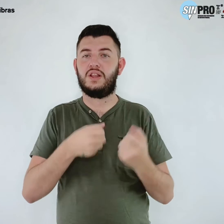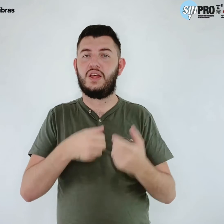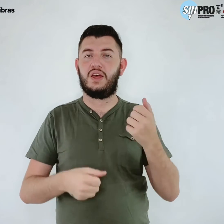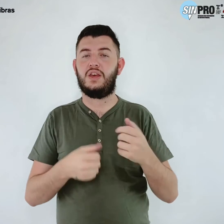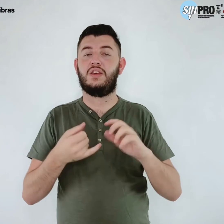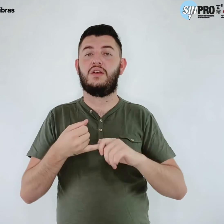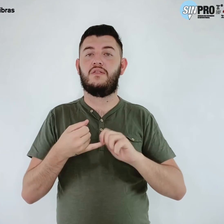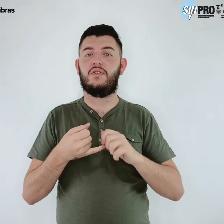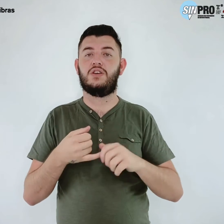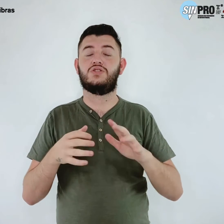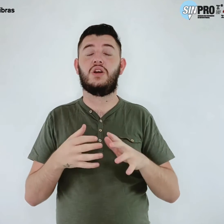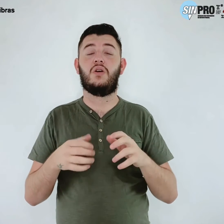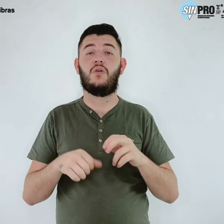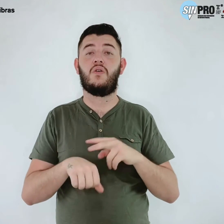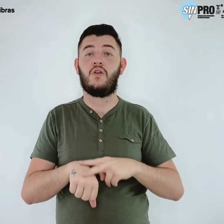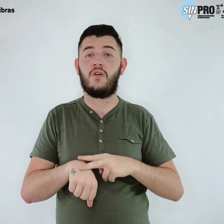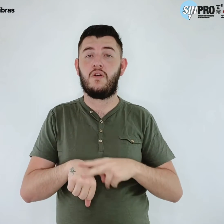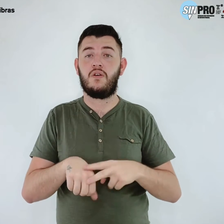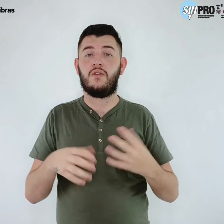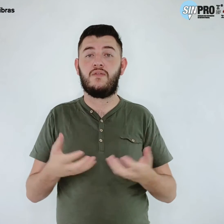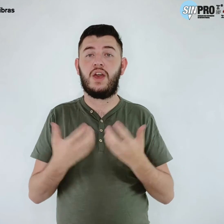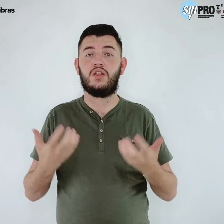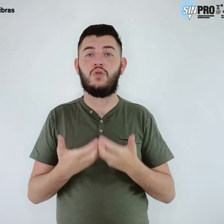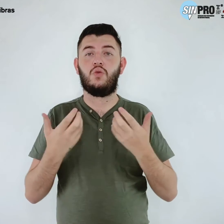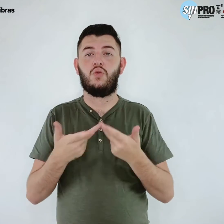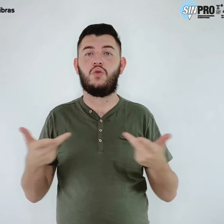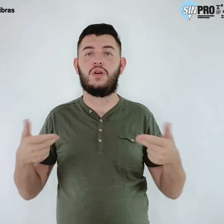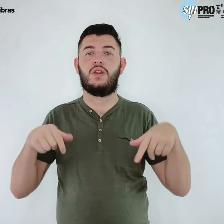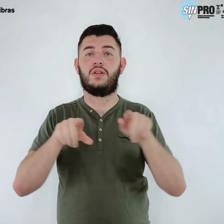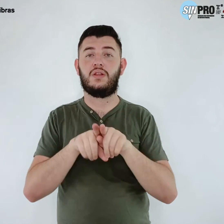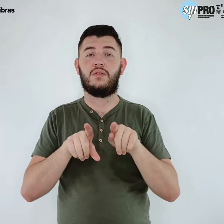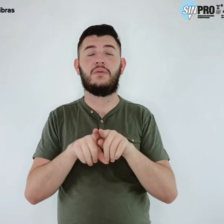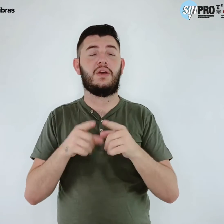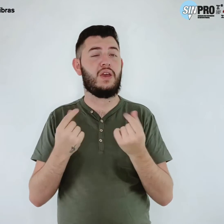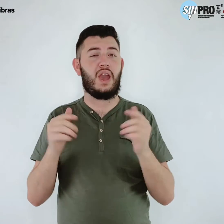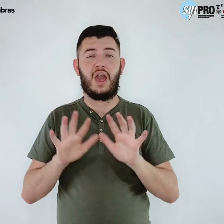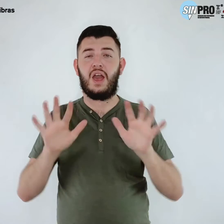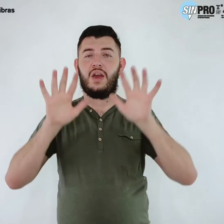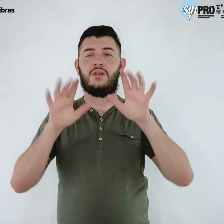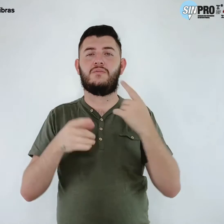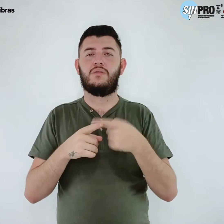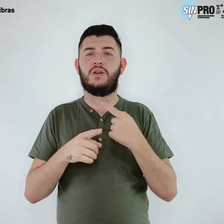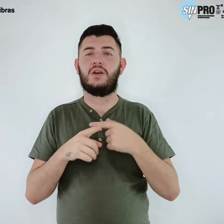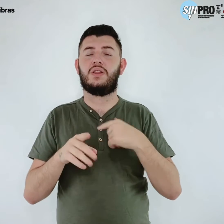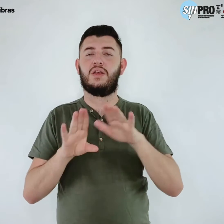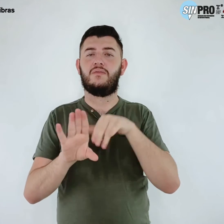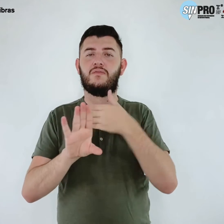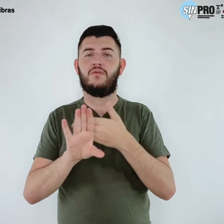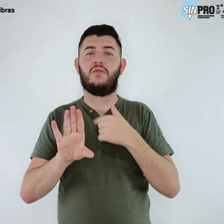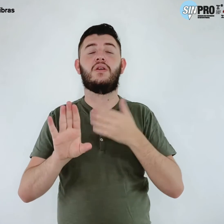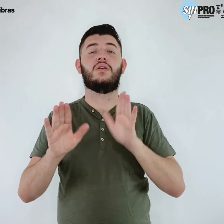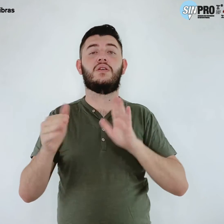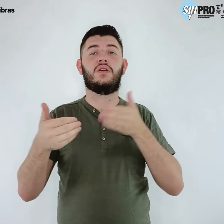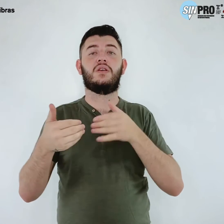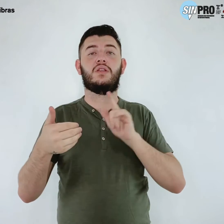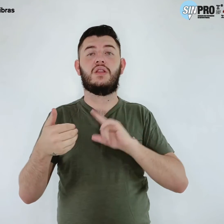sobem os preços do arroz, do leite, do feijão, das verduras e de tudo, porque há uma influência nos custos,